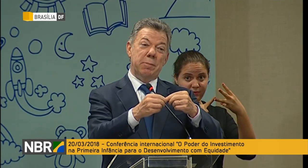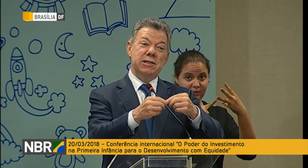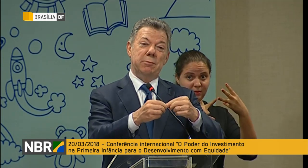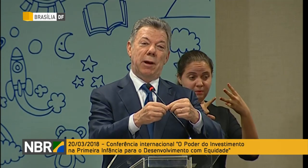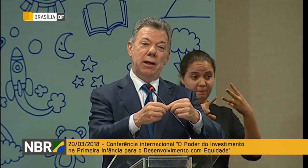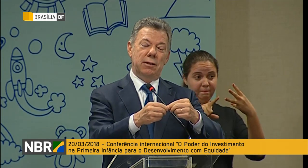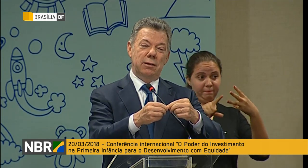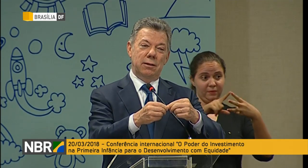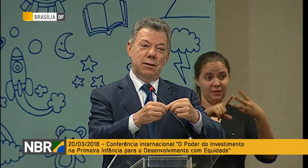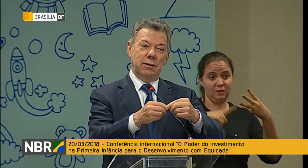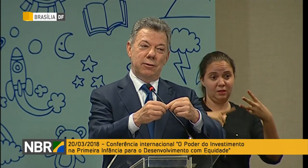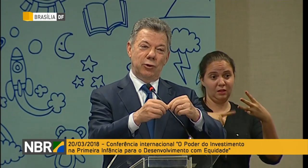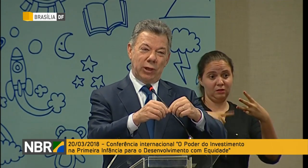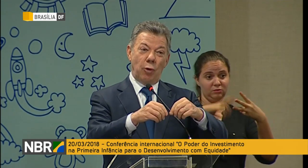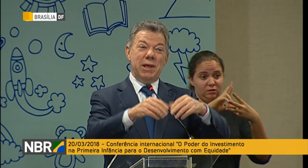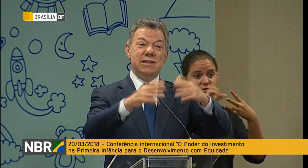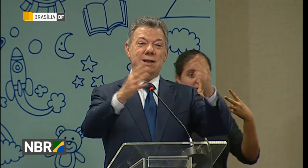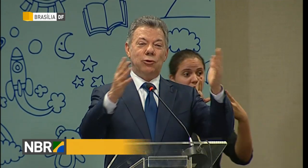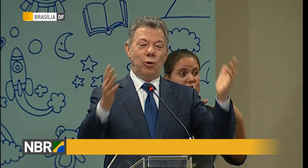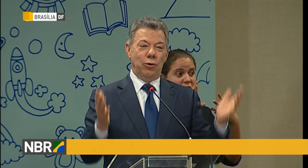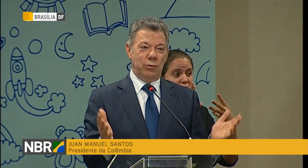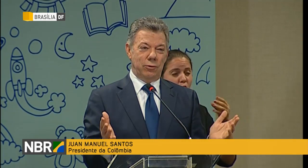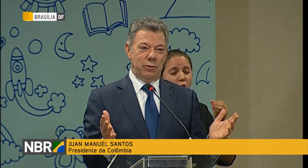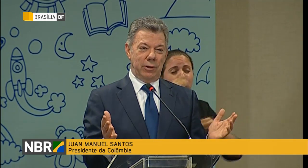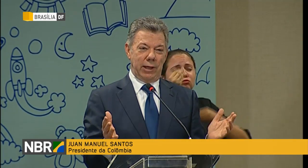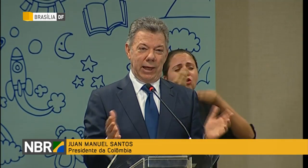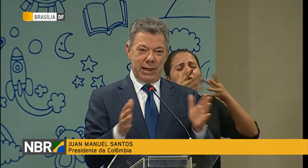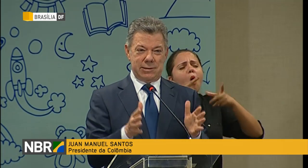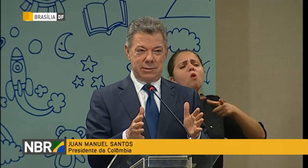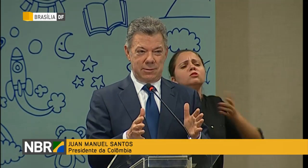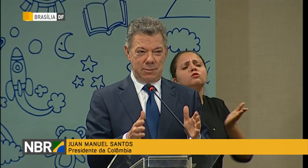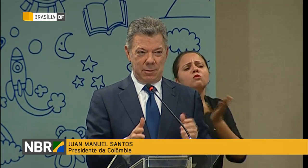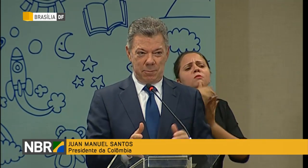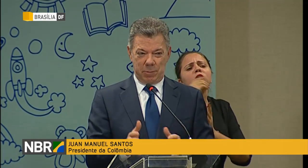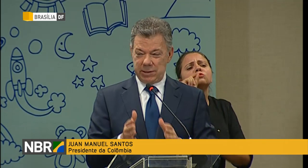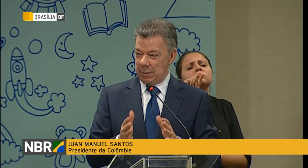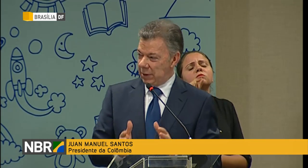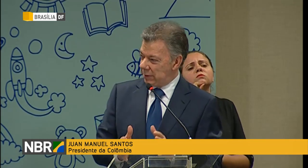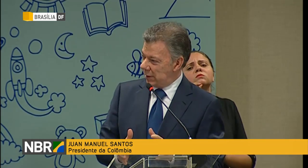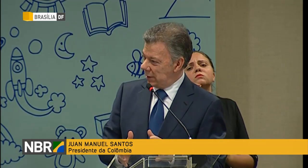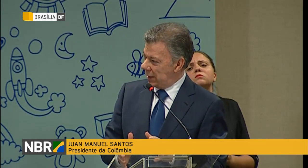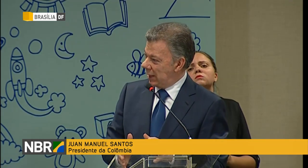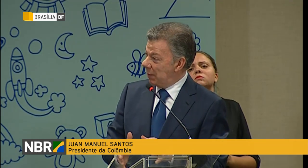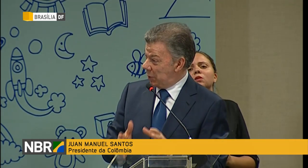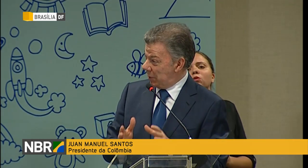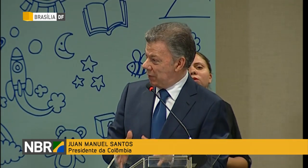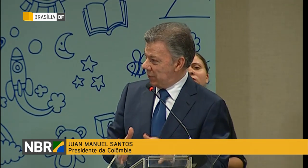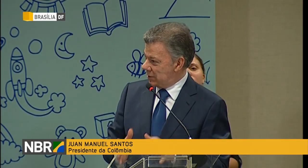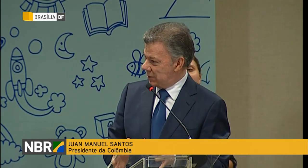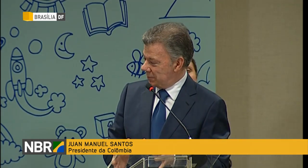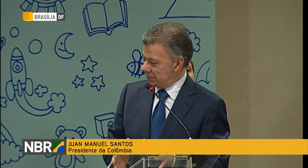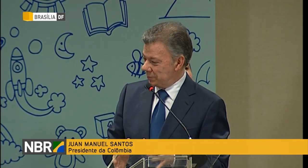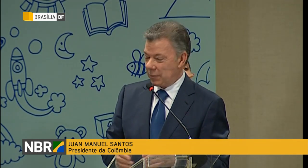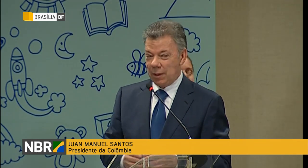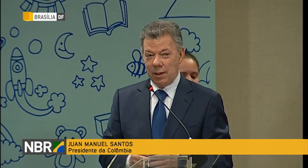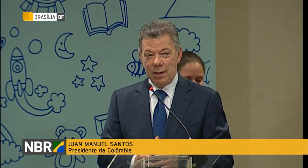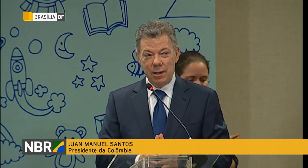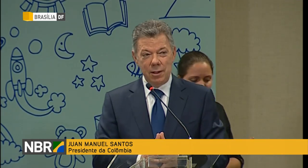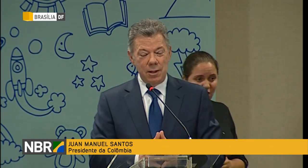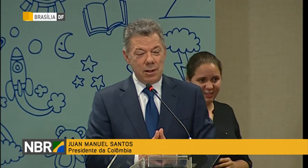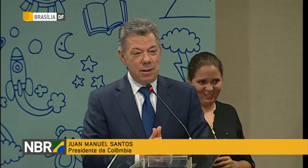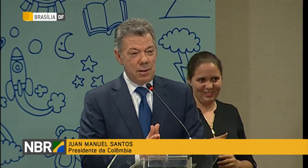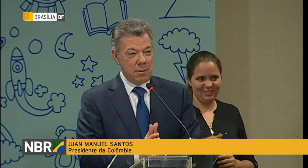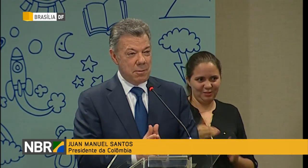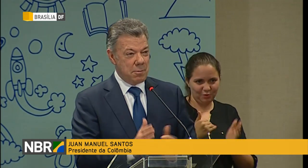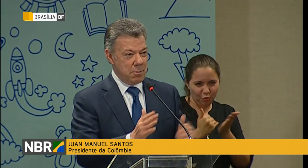Esses três pontos têm eixos. E o eixo principal é onde começa tudo, que é precisamente a primeira